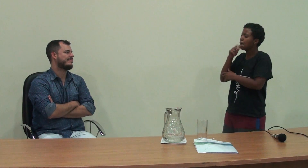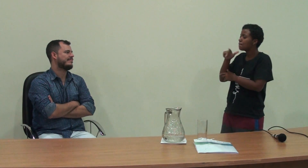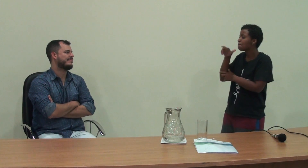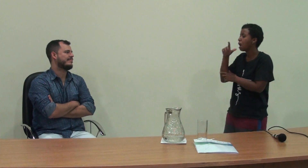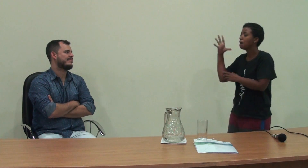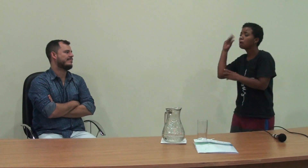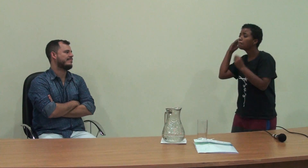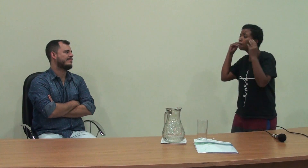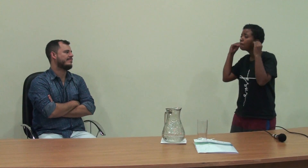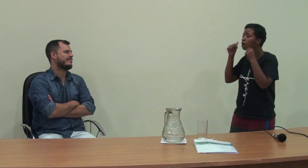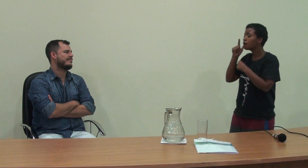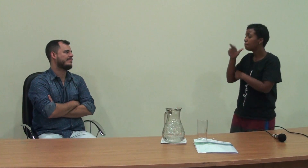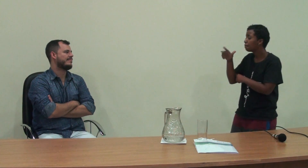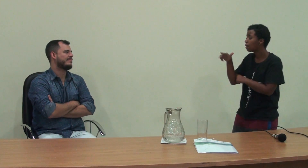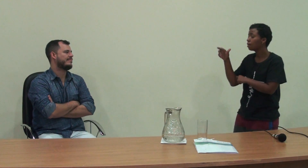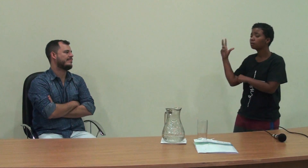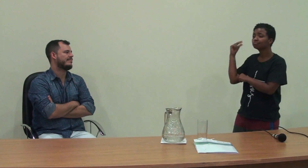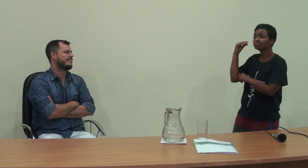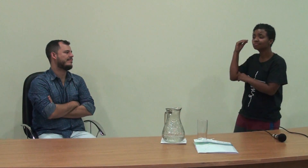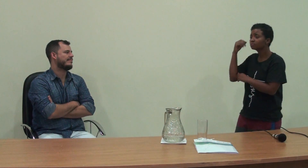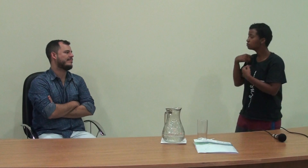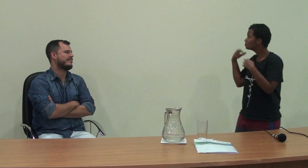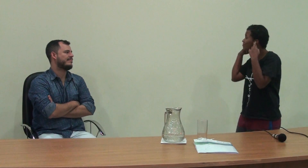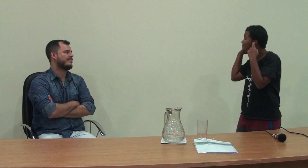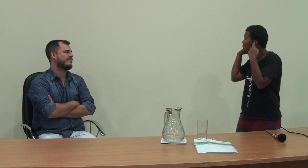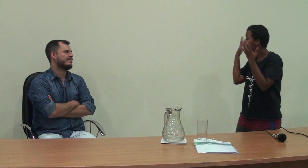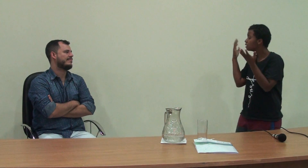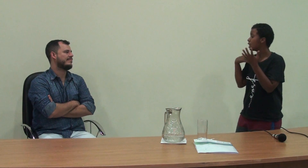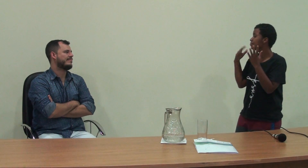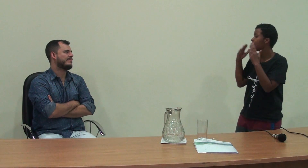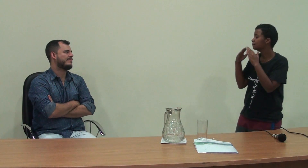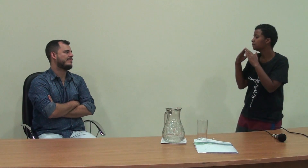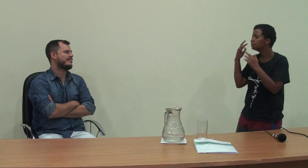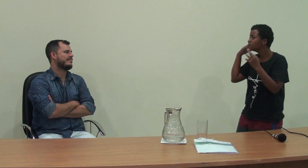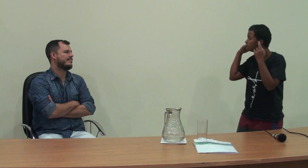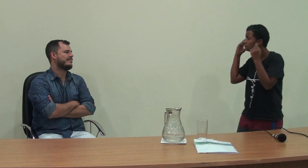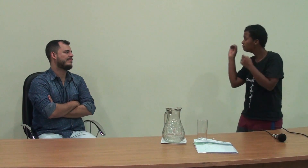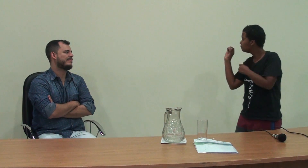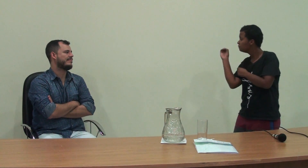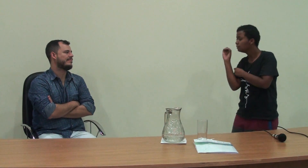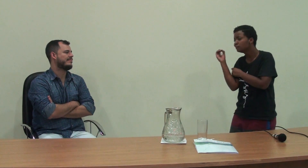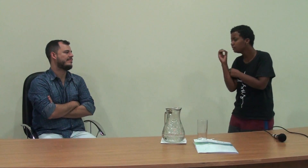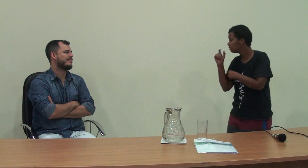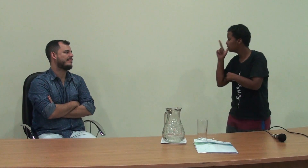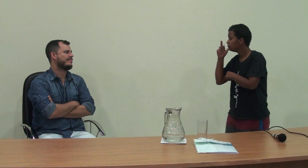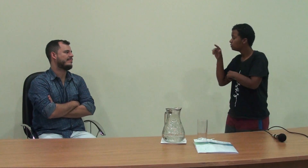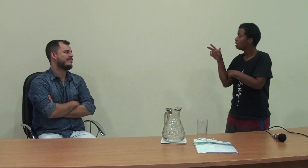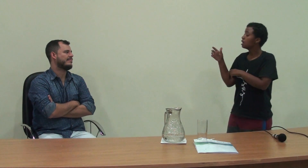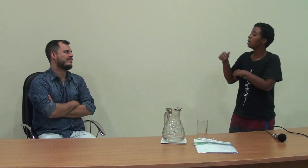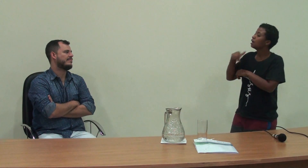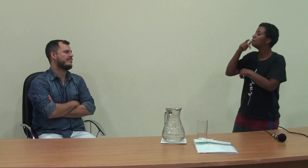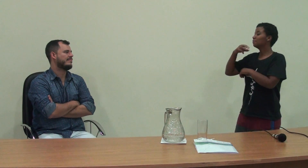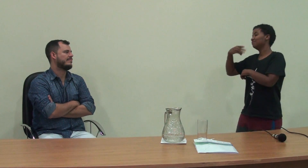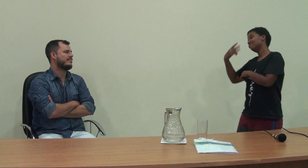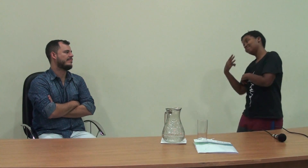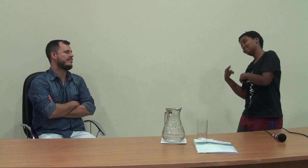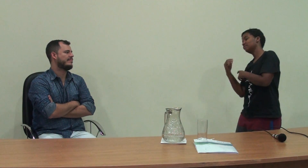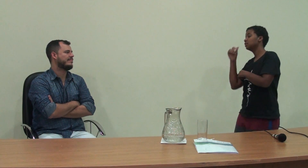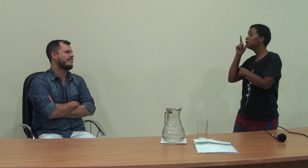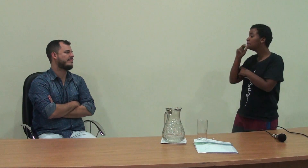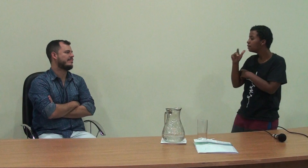meu desenvolvimento, teve muito isso. Os meus irmãos, eles são ouvintes, eles ficavam falando no meu ouvido, mas eu não ouvia nada, ficavam ali me